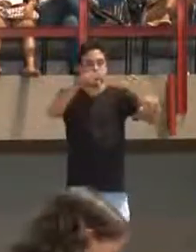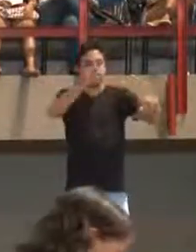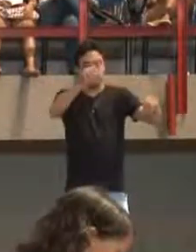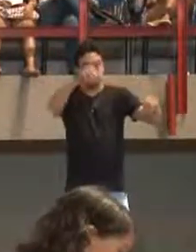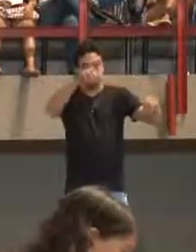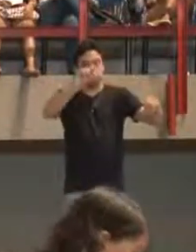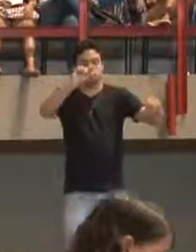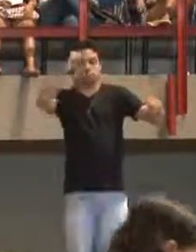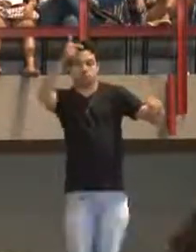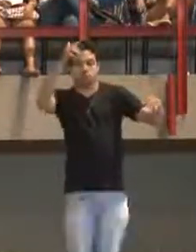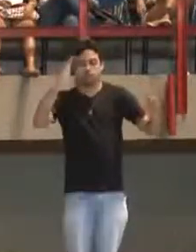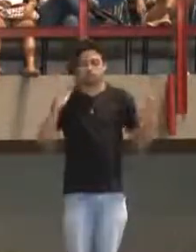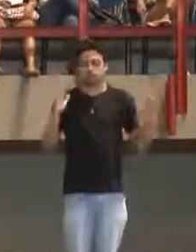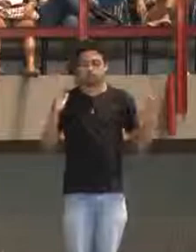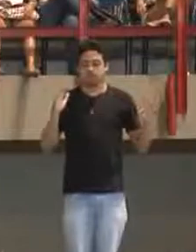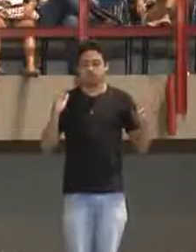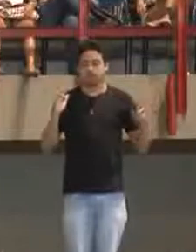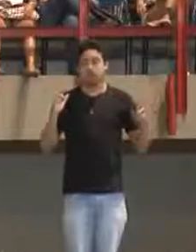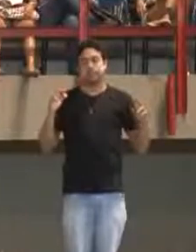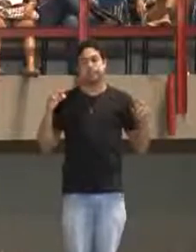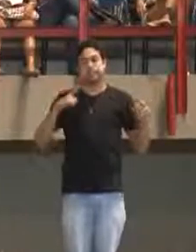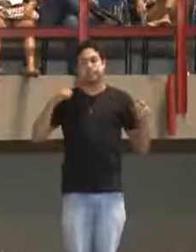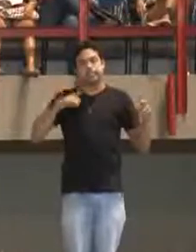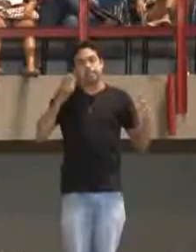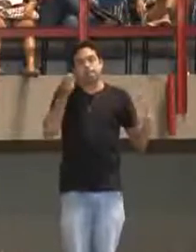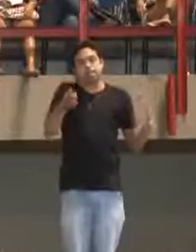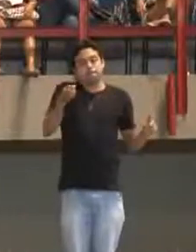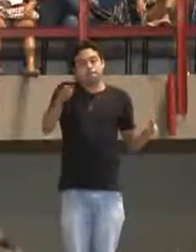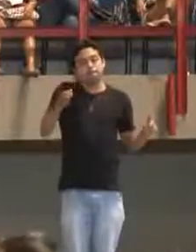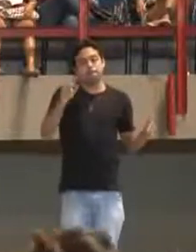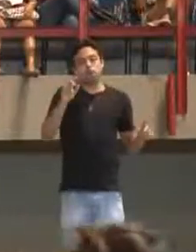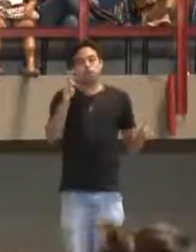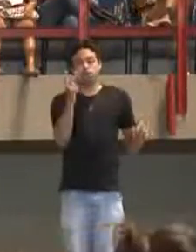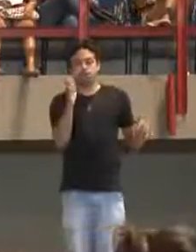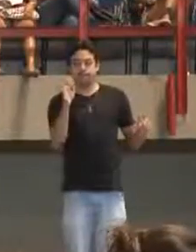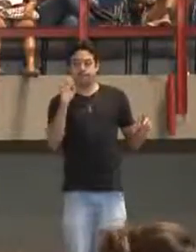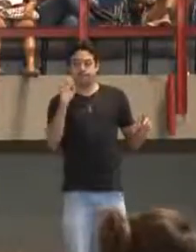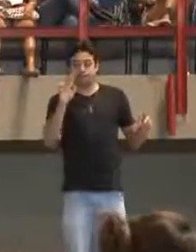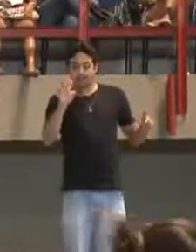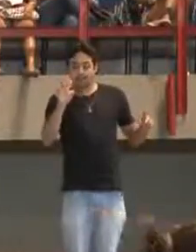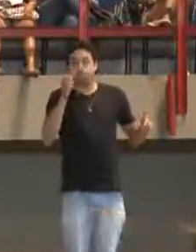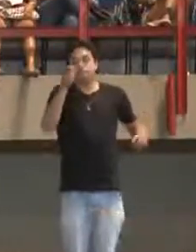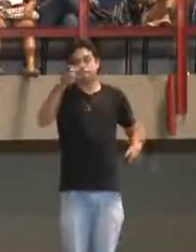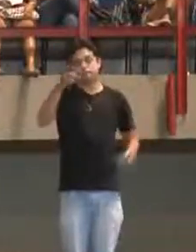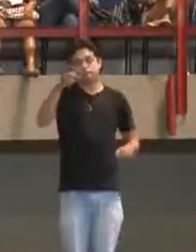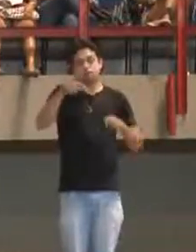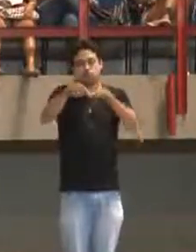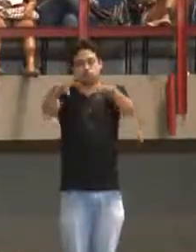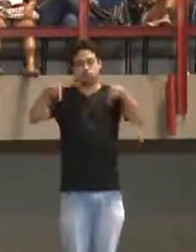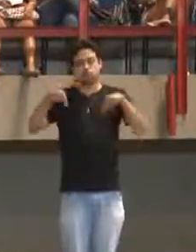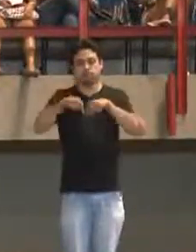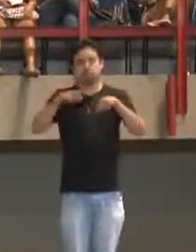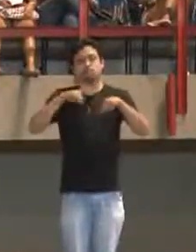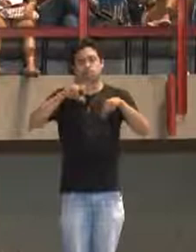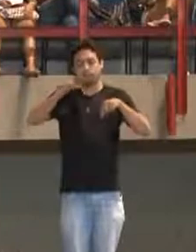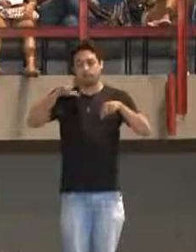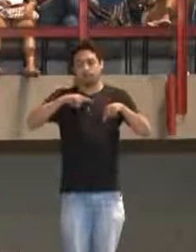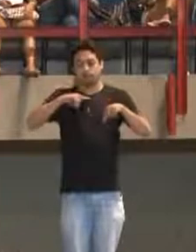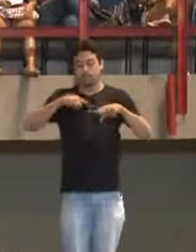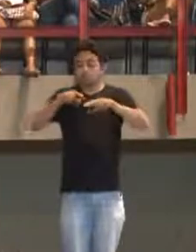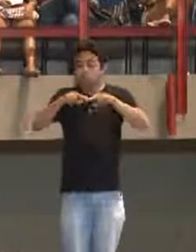quilômetros quadrados. A gente ouve pouco, mas ouve falar em hectare. Então, ó,